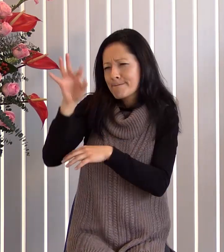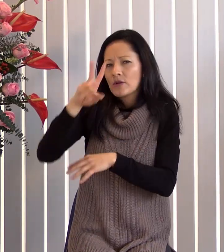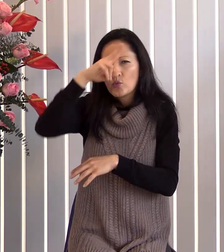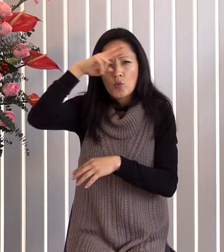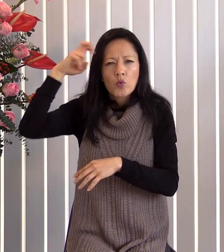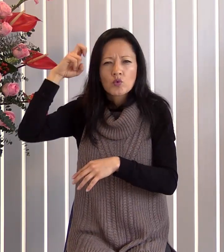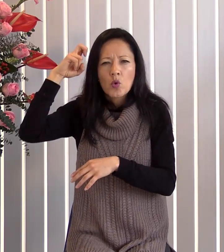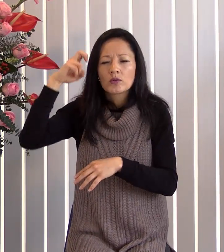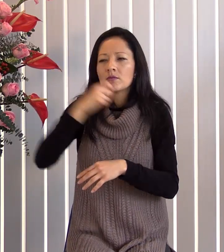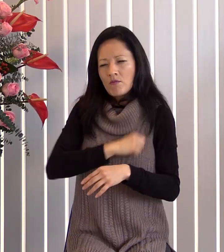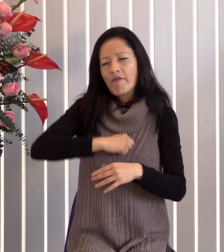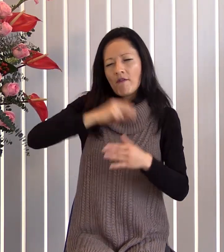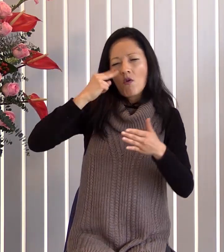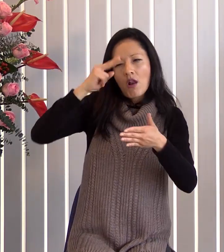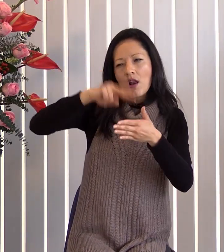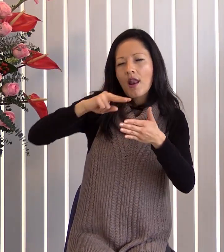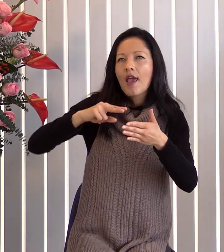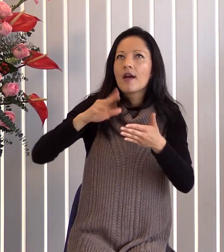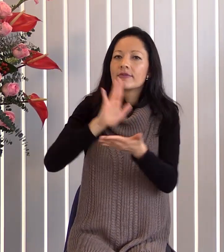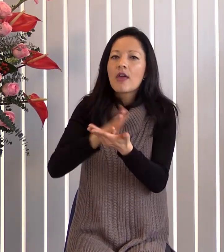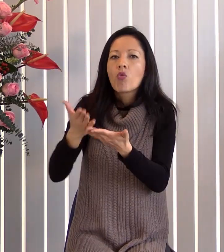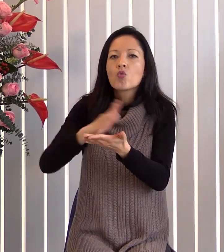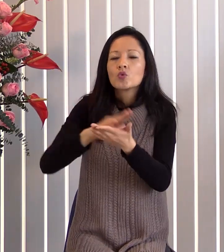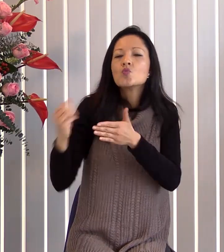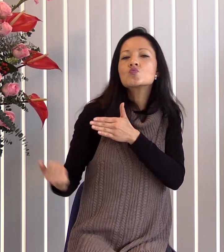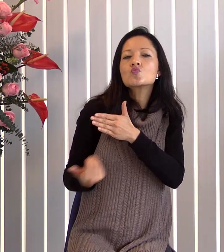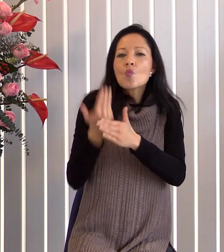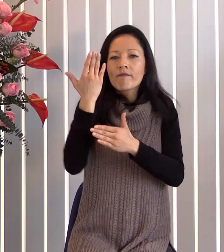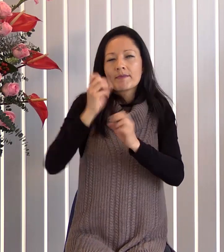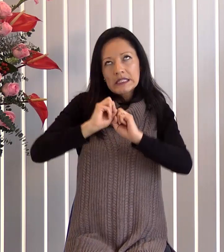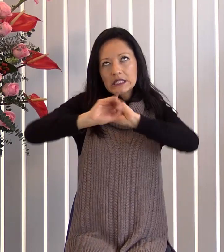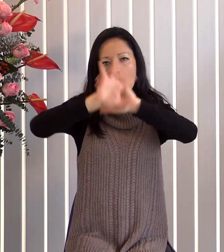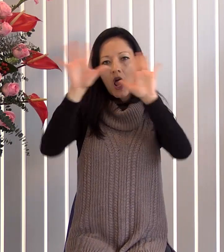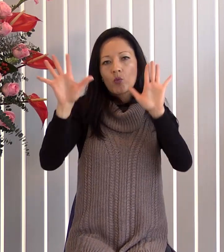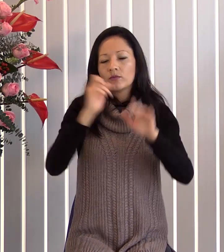quiere leernos en una versión actual.